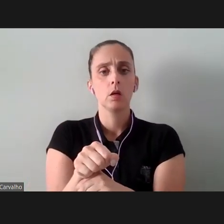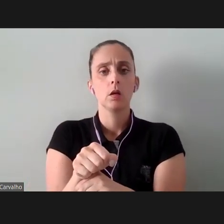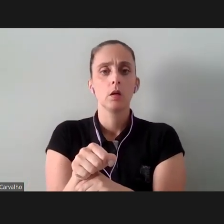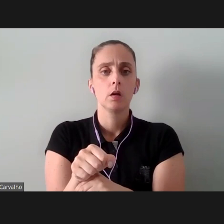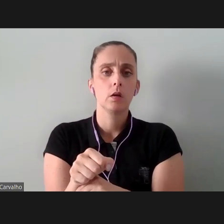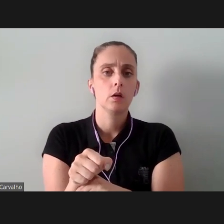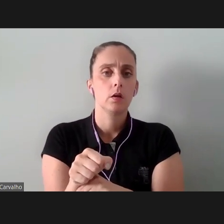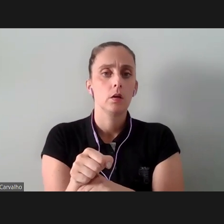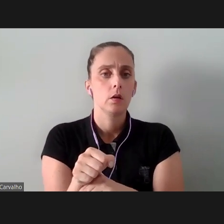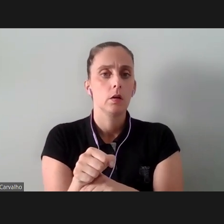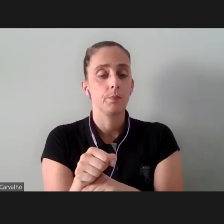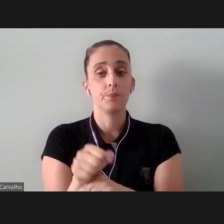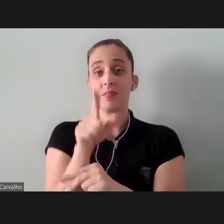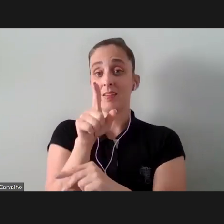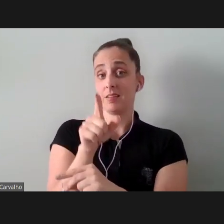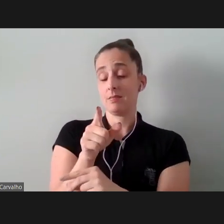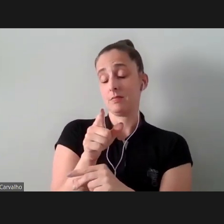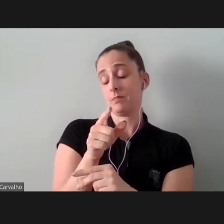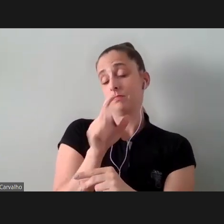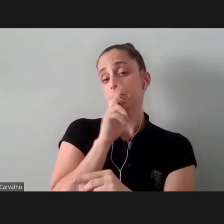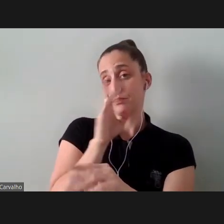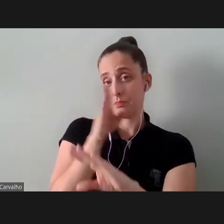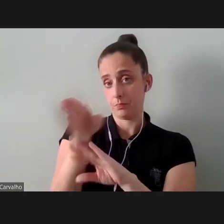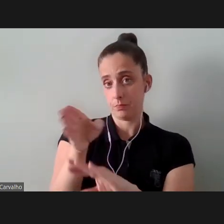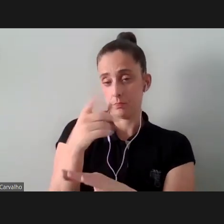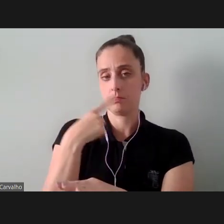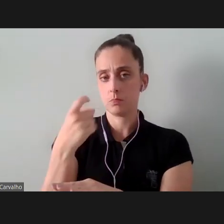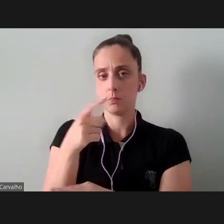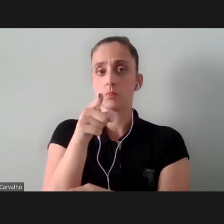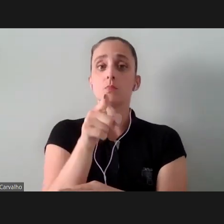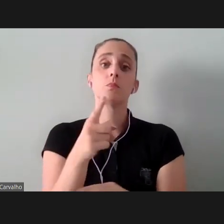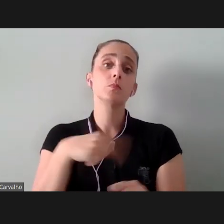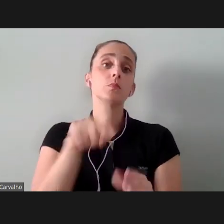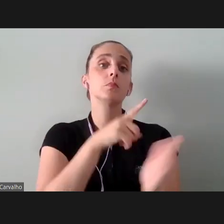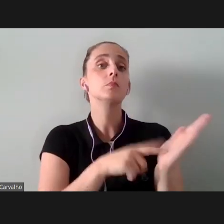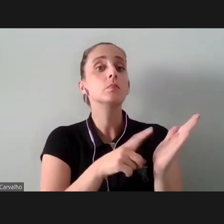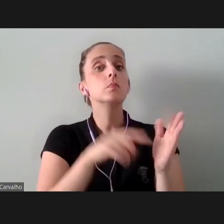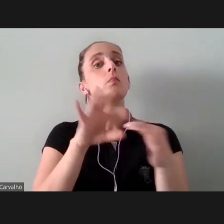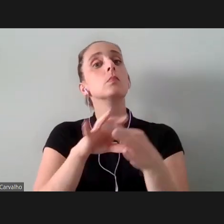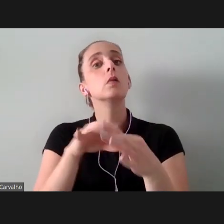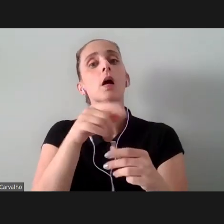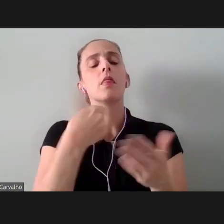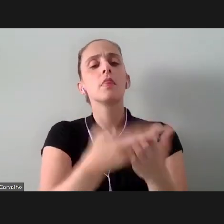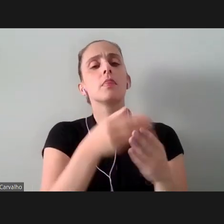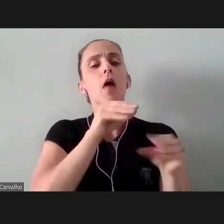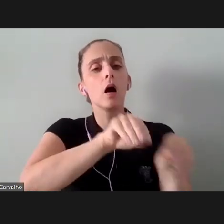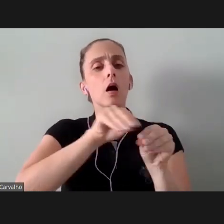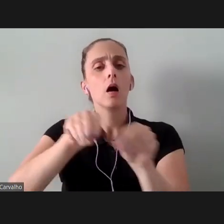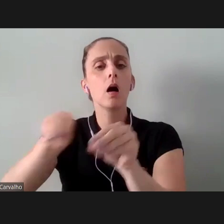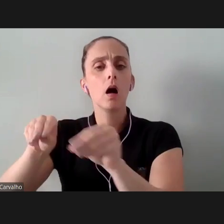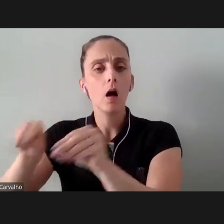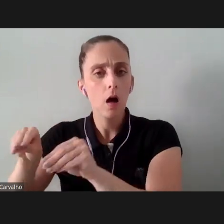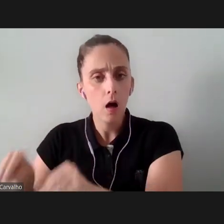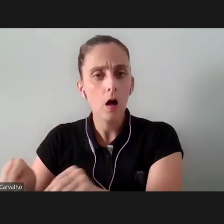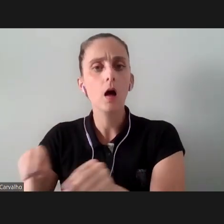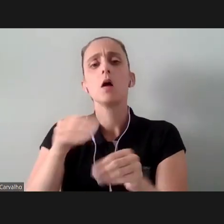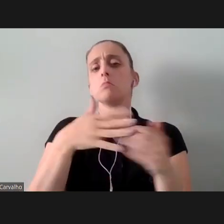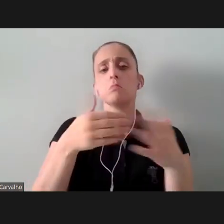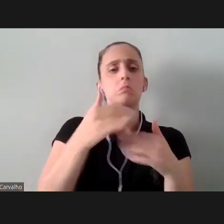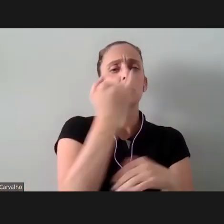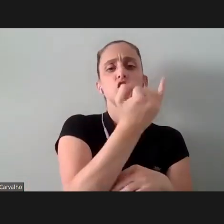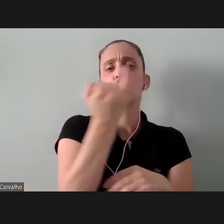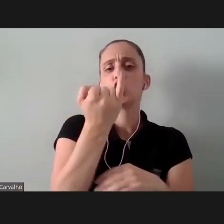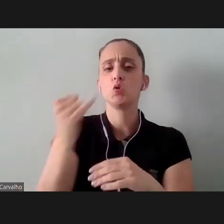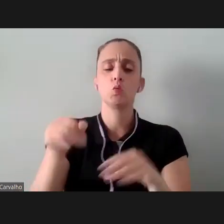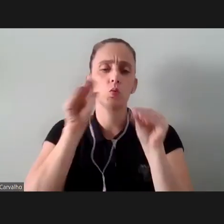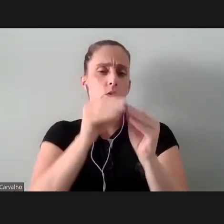respondendo diretamente à questão, as prioridades passam por consolidar esta lógica de construção de oferta em consórcio, sejam elas com as instituições de ensino